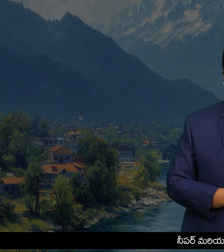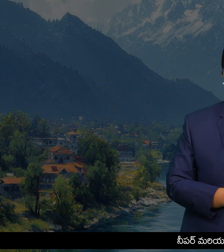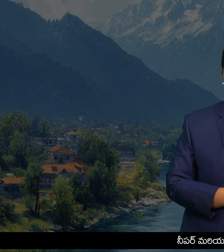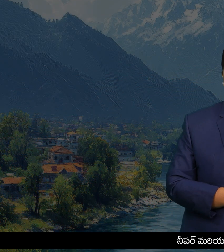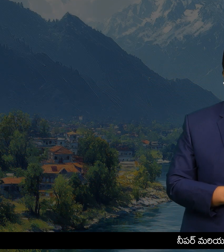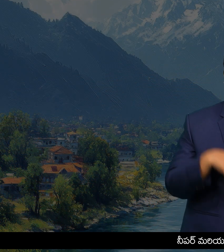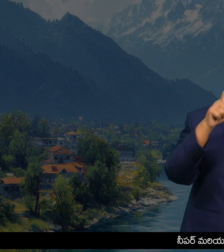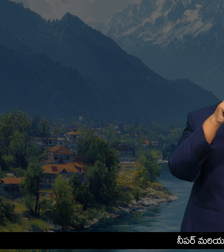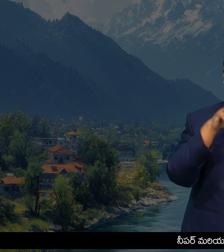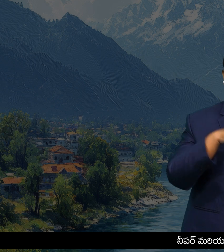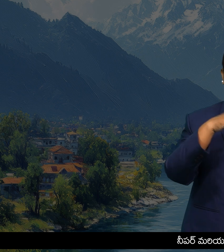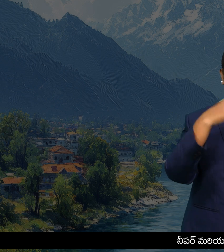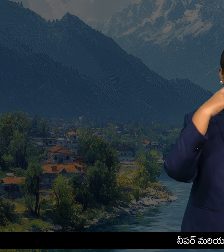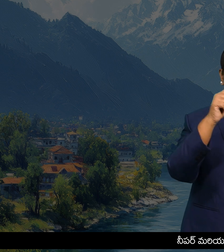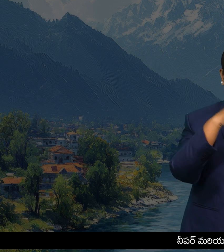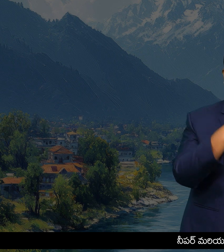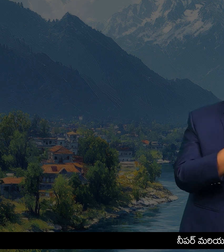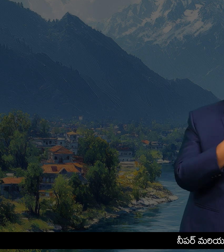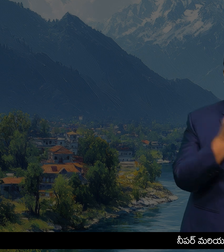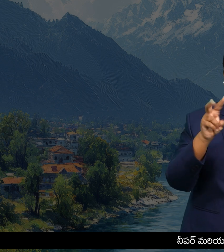నీపర్ మరియు వోల్గా నదులు ఏర్పడతాయి.